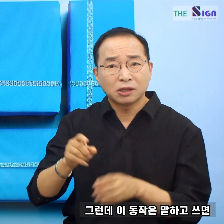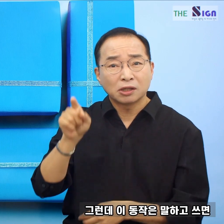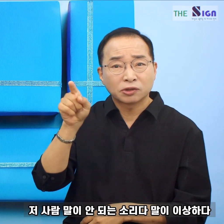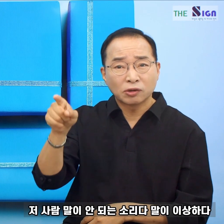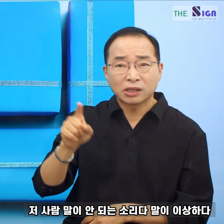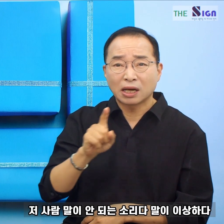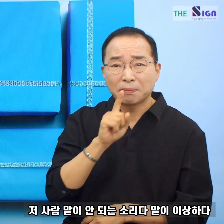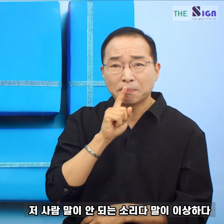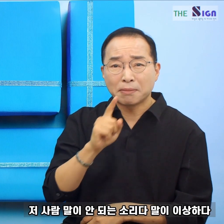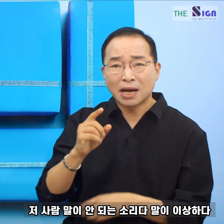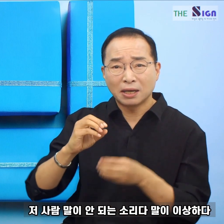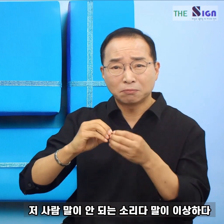저 사람